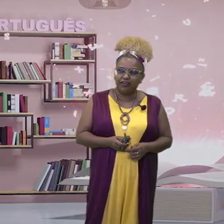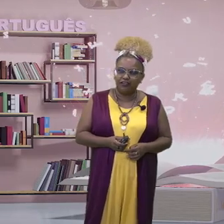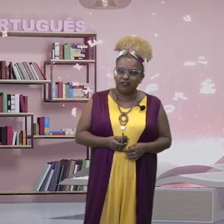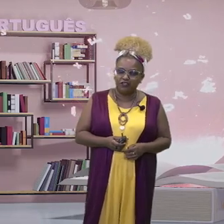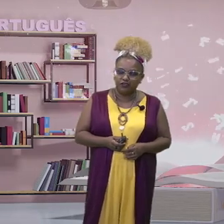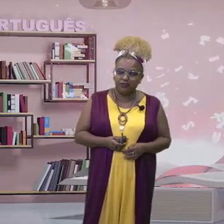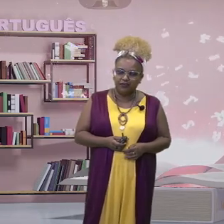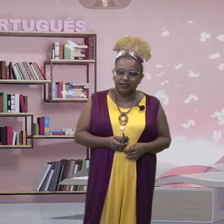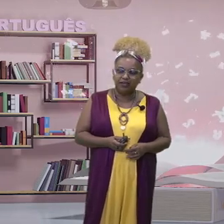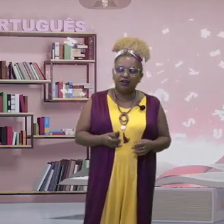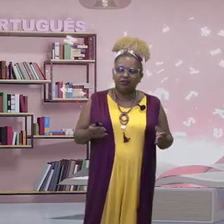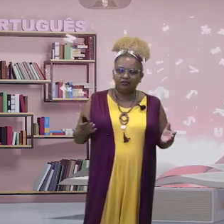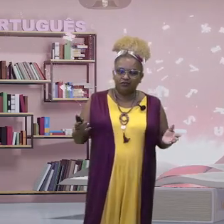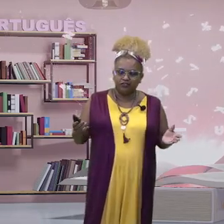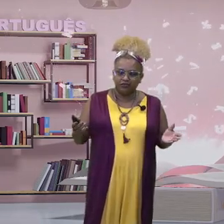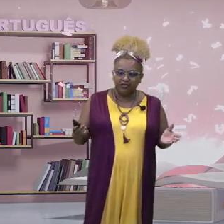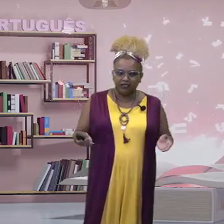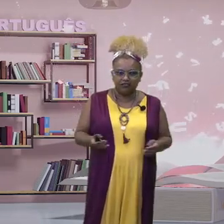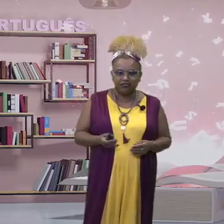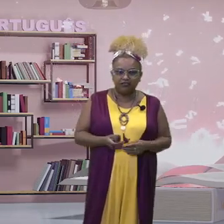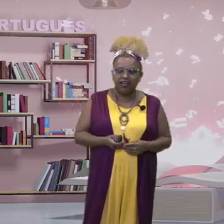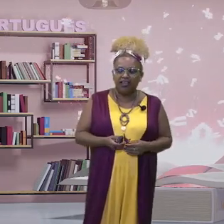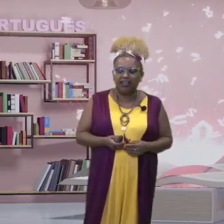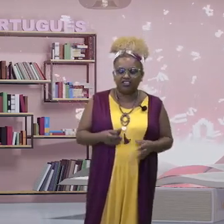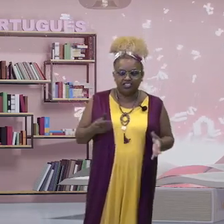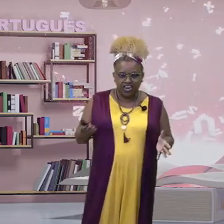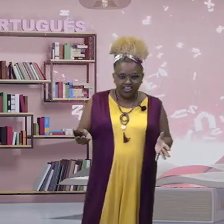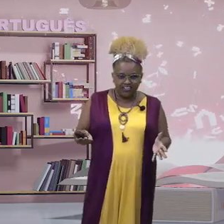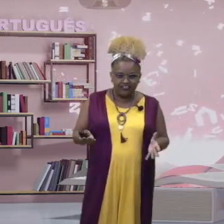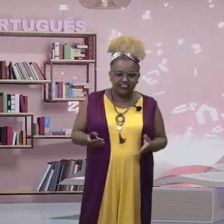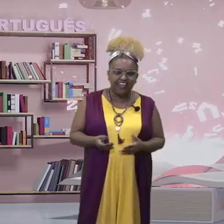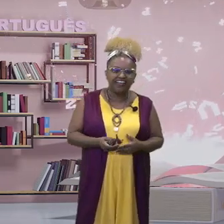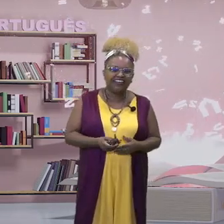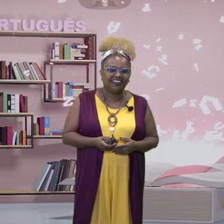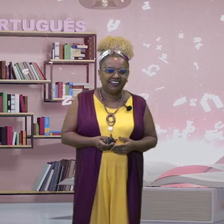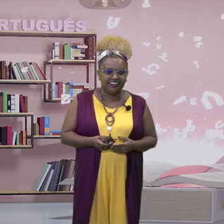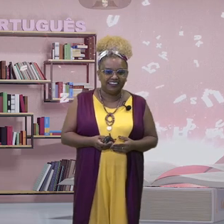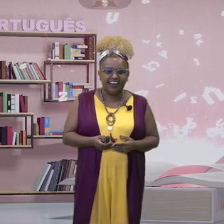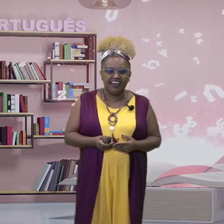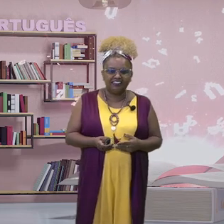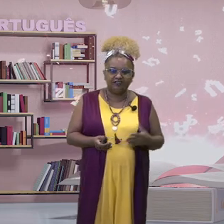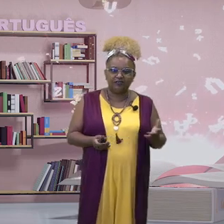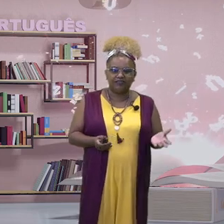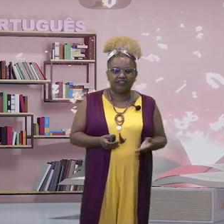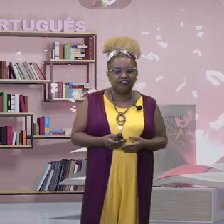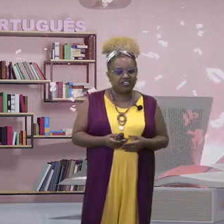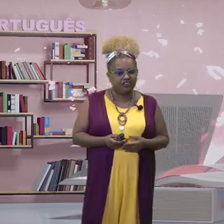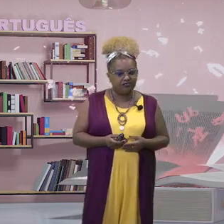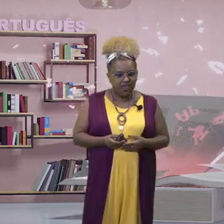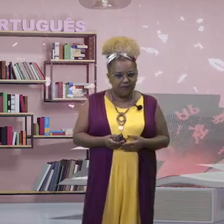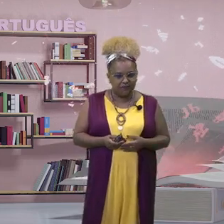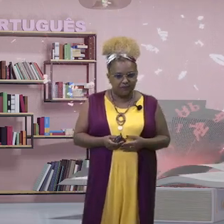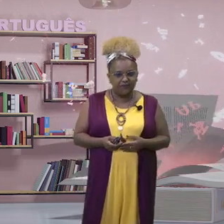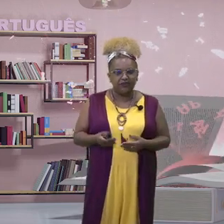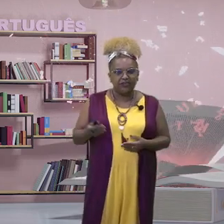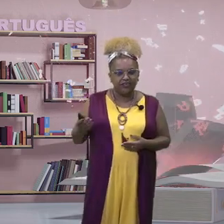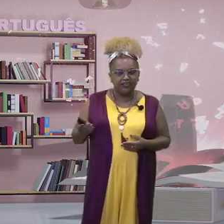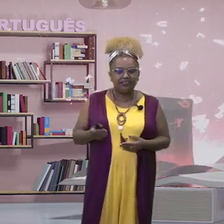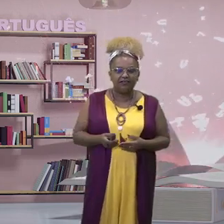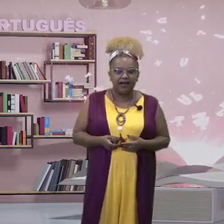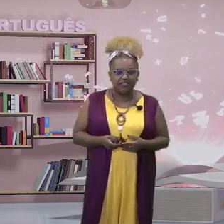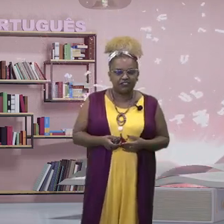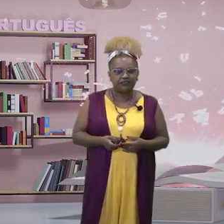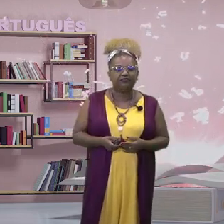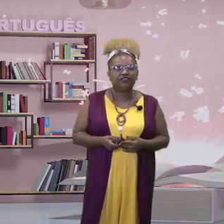28.2, falando sobre os textos, gêneros, né? Literários. Nós vamos falar do gênero épico